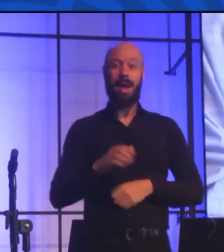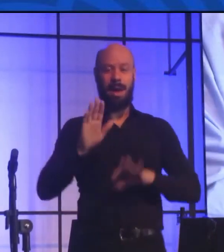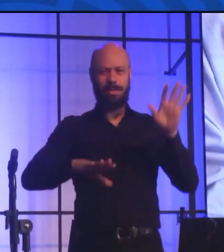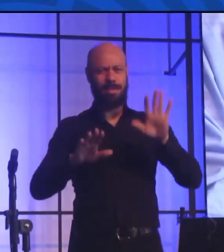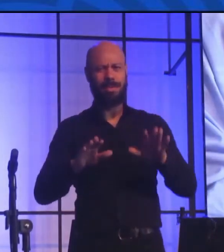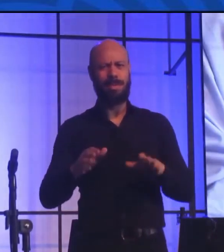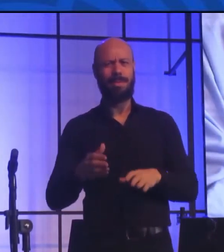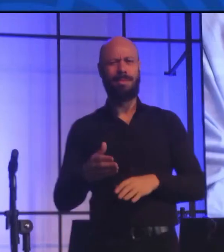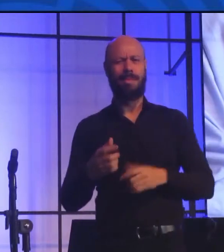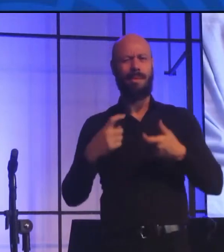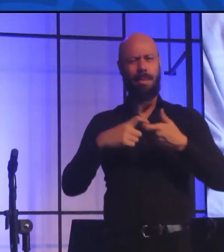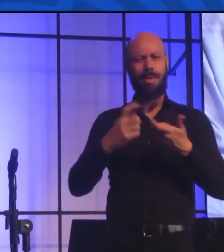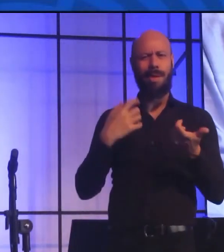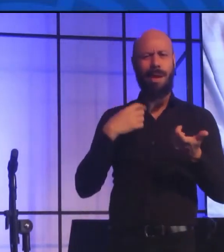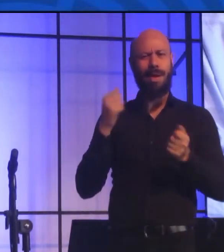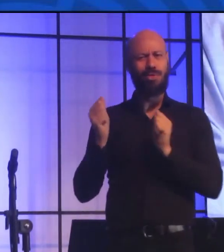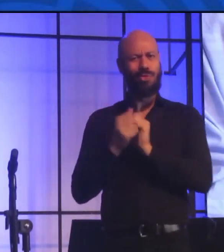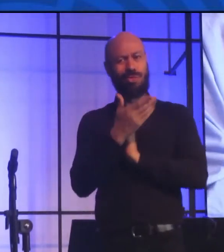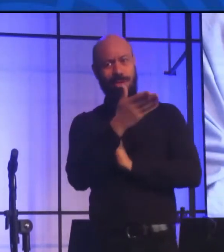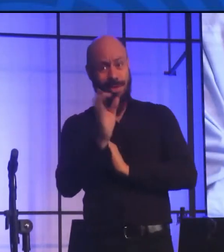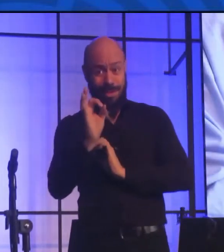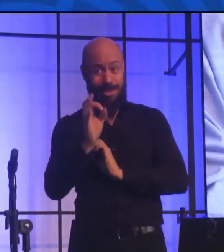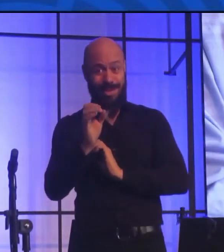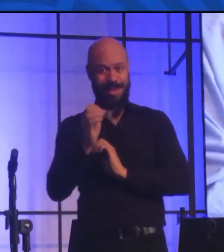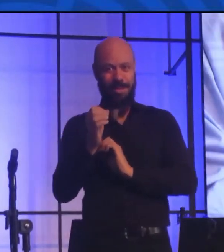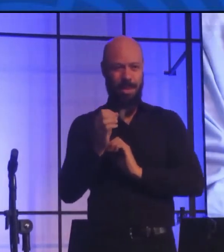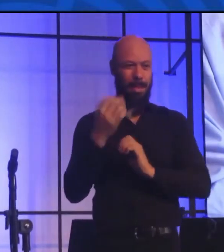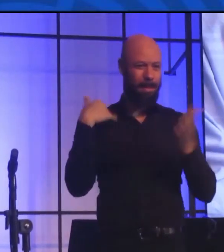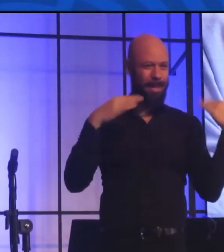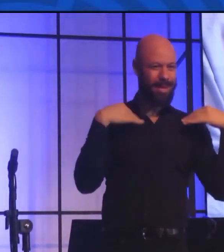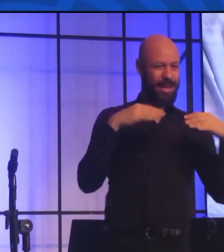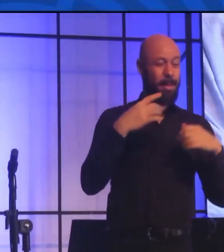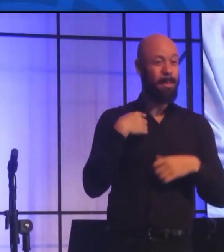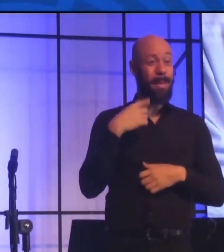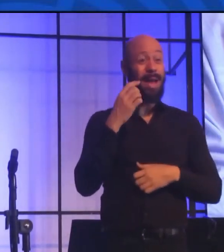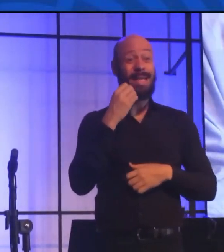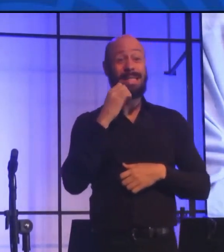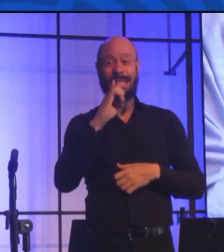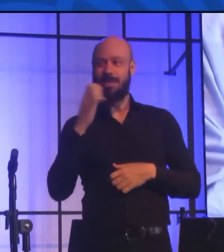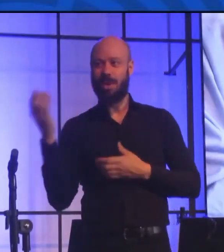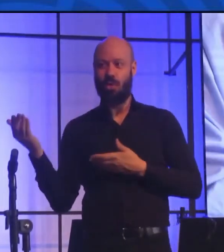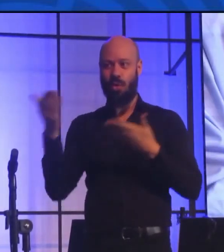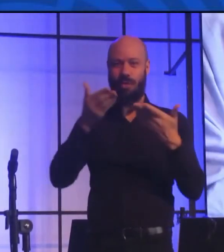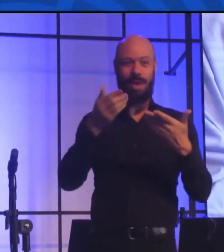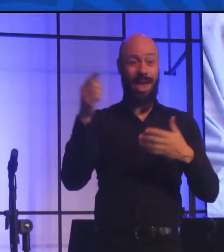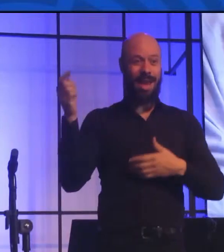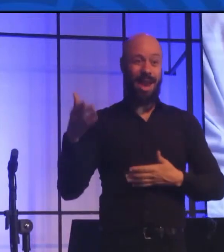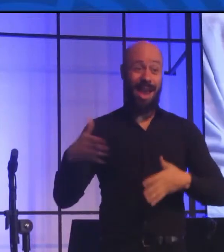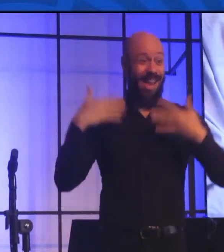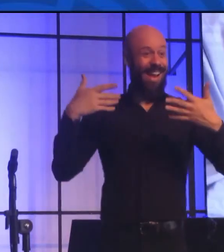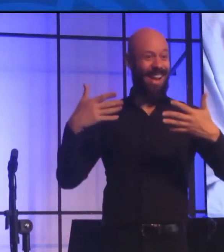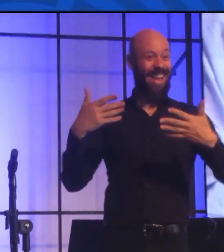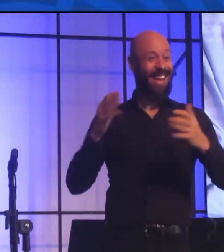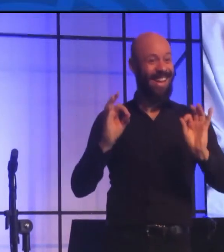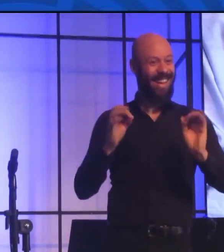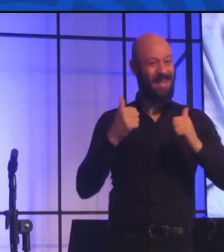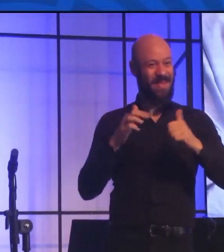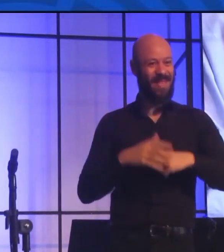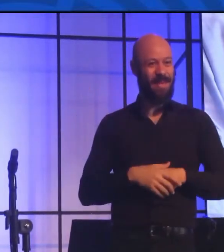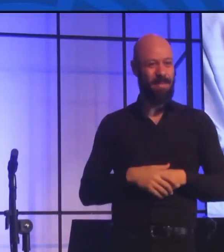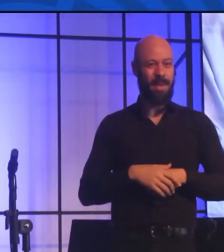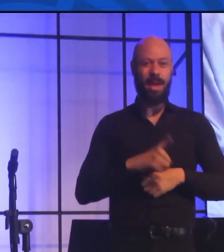onde Deus se encontraria com você se você o levasse junto. Você se surpreenderia